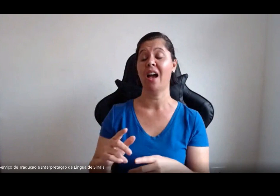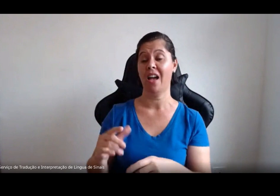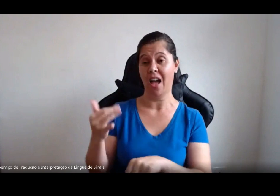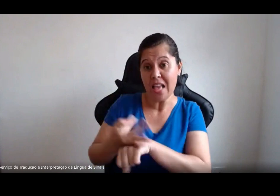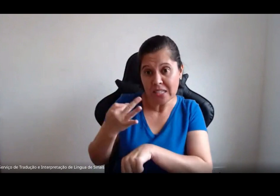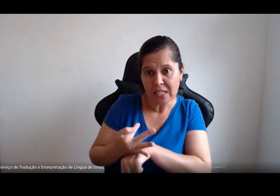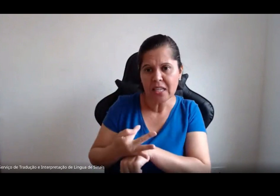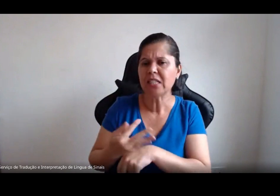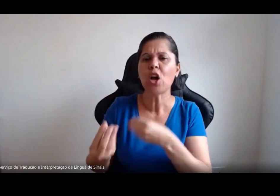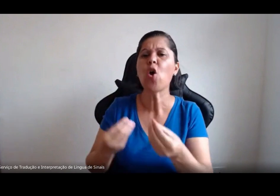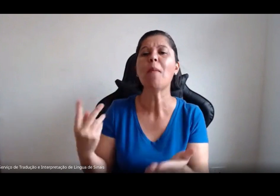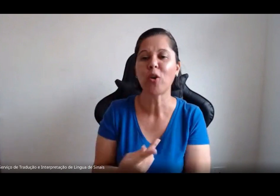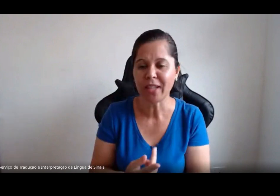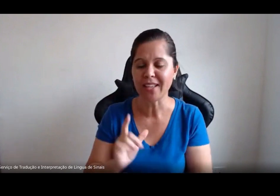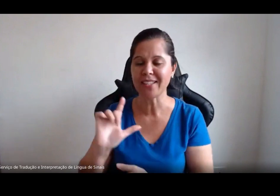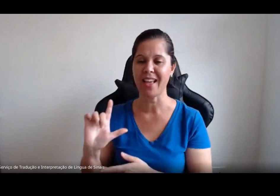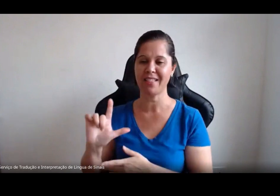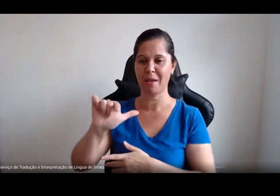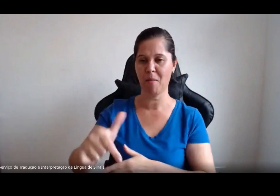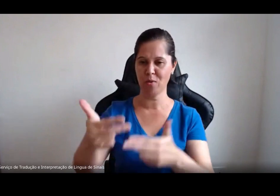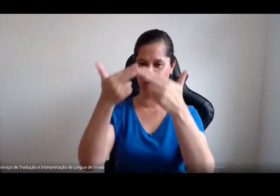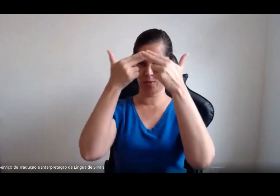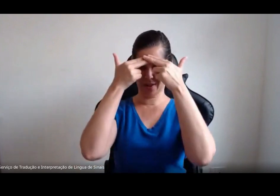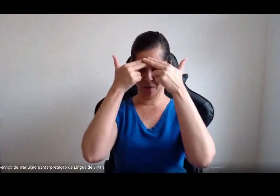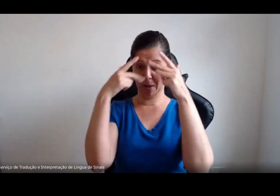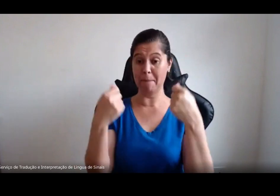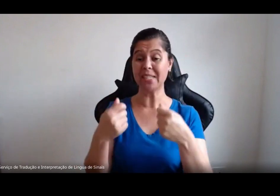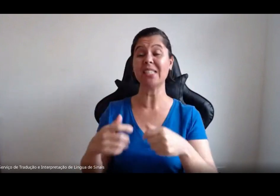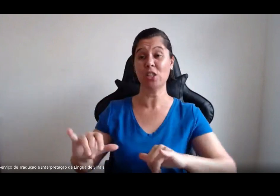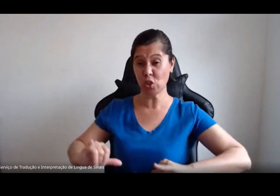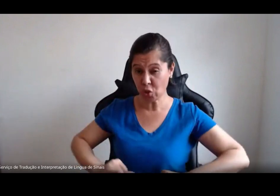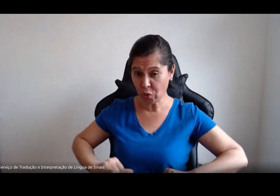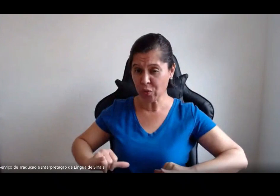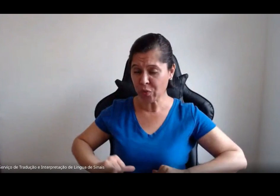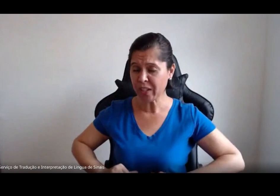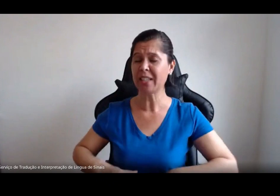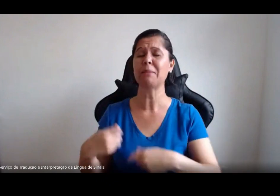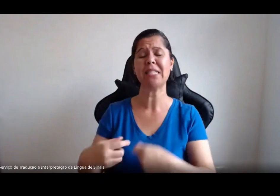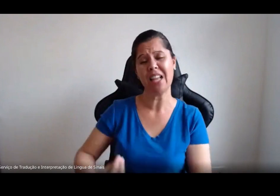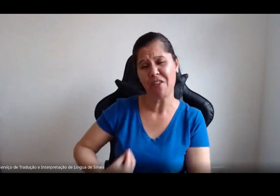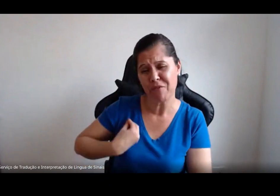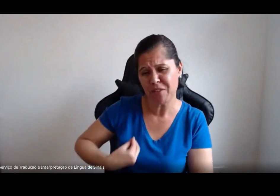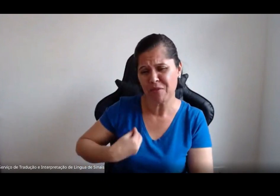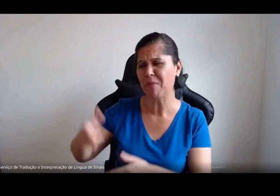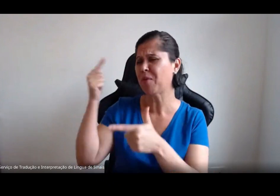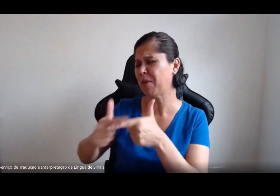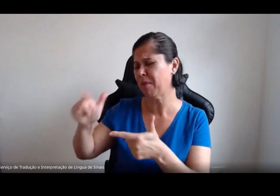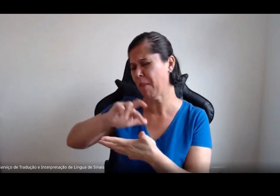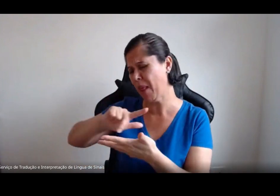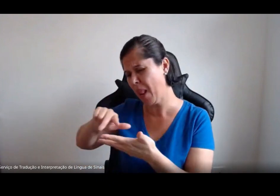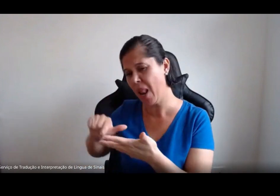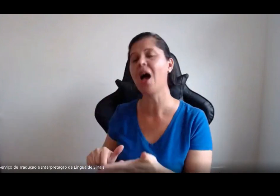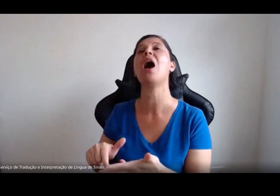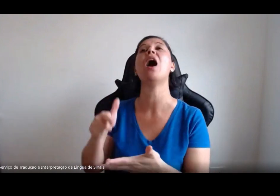o trauma e não durante ele. É ela quem faz com que o indivíduo caído, machucado pela vida,